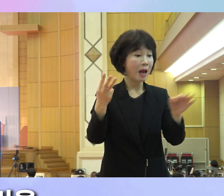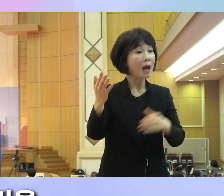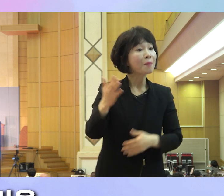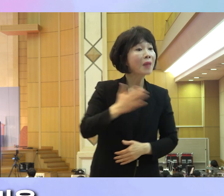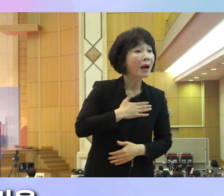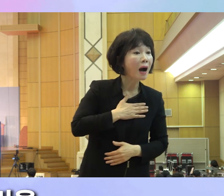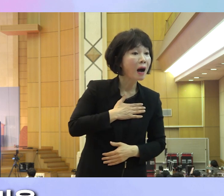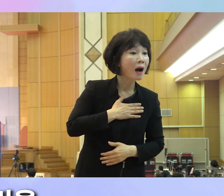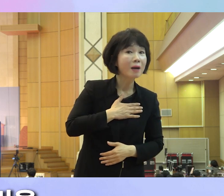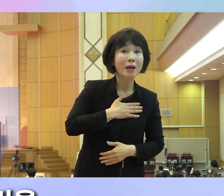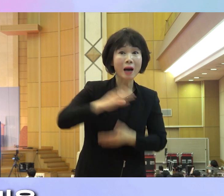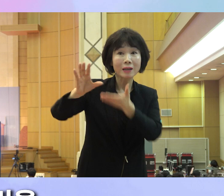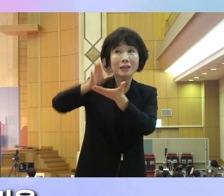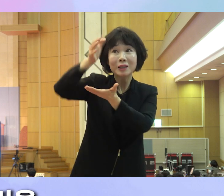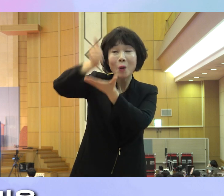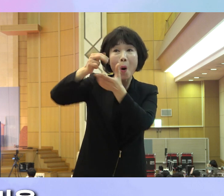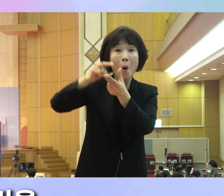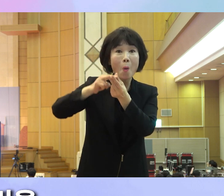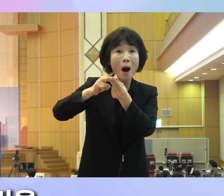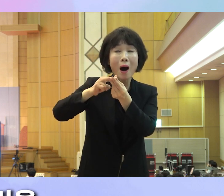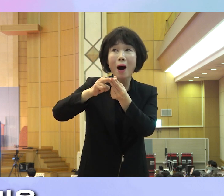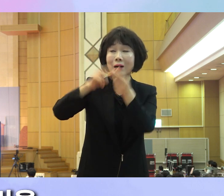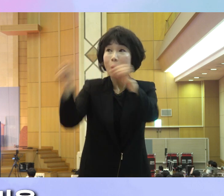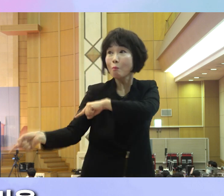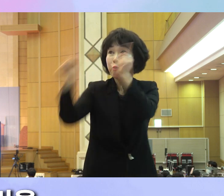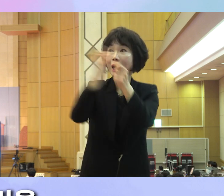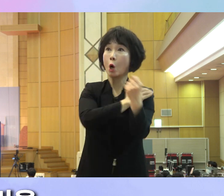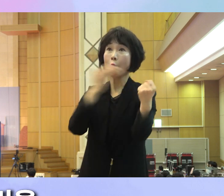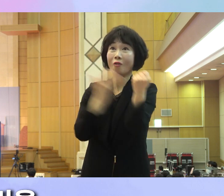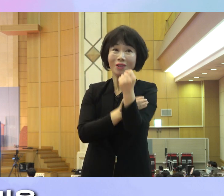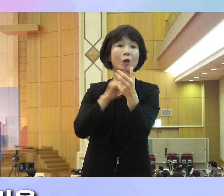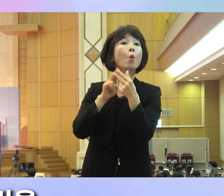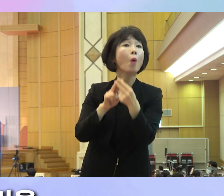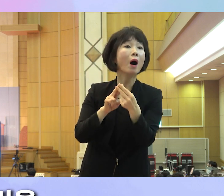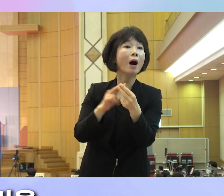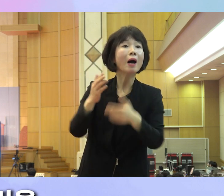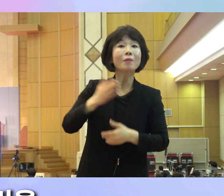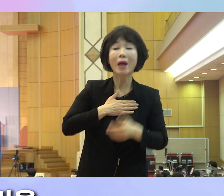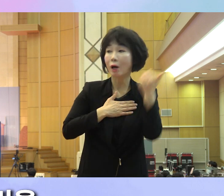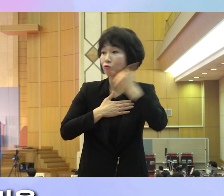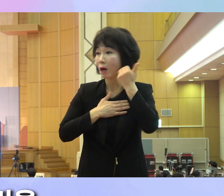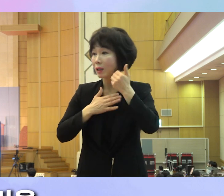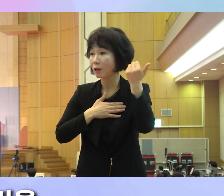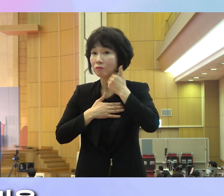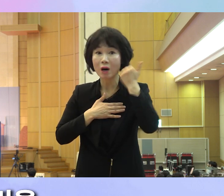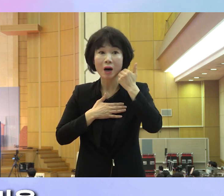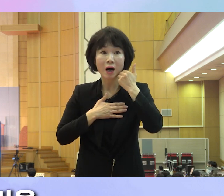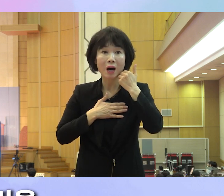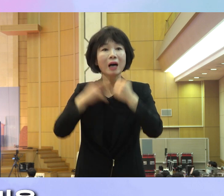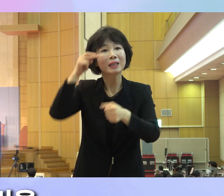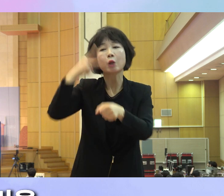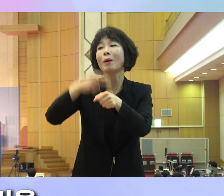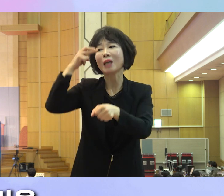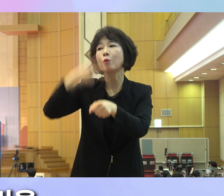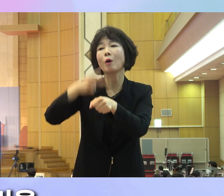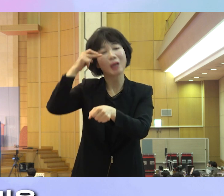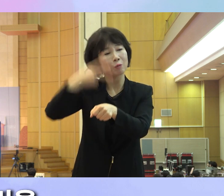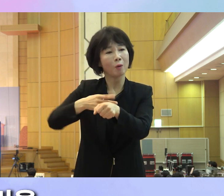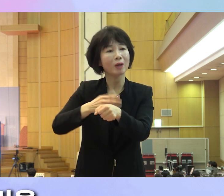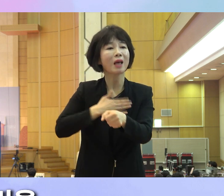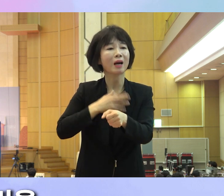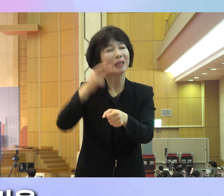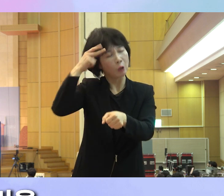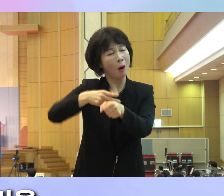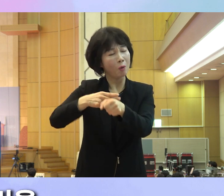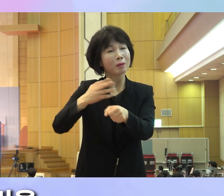내가 그리스도와 그 부활의 권능과, 내가란 말은 바울이 말하는 건데, 내가 그리스도와 그